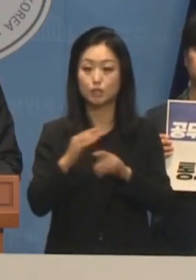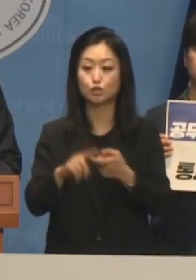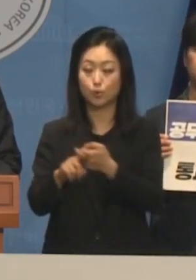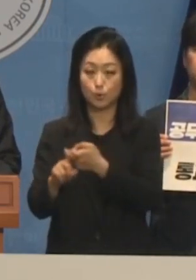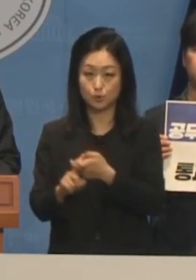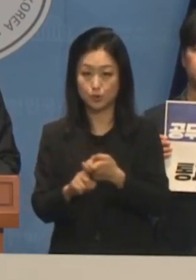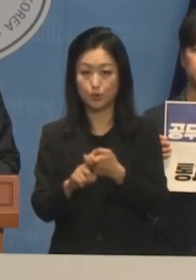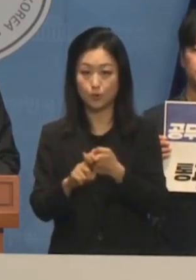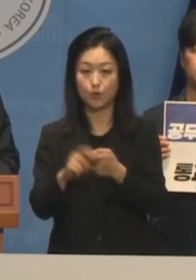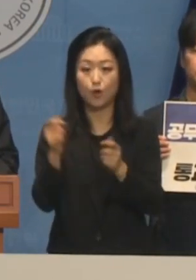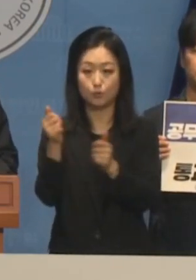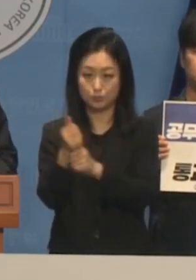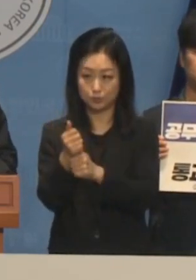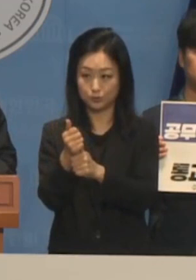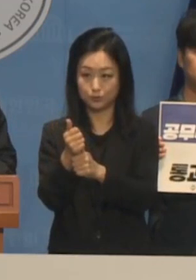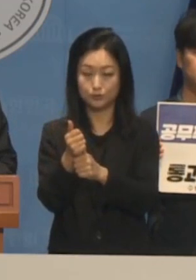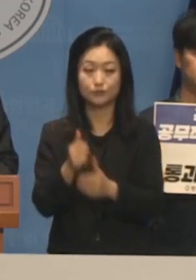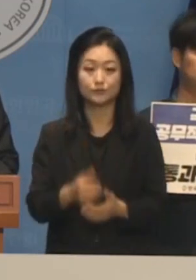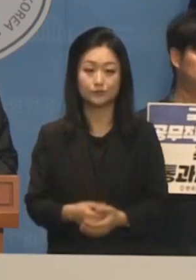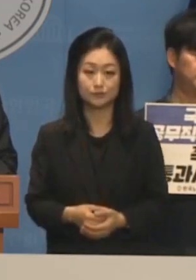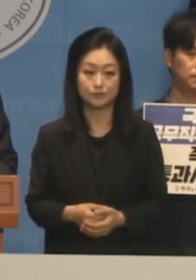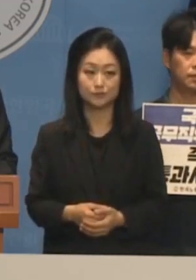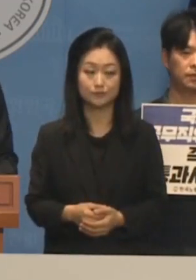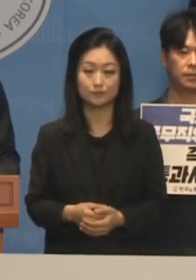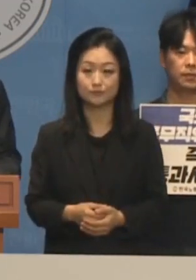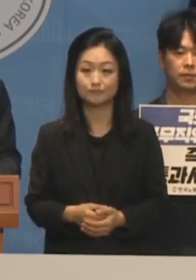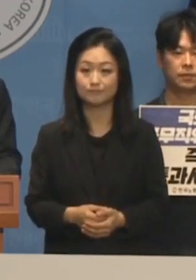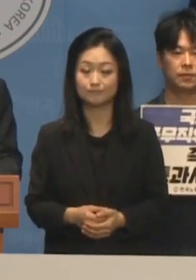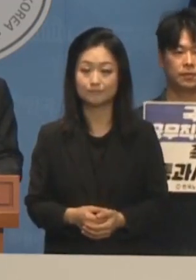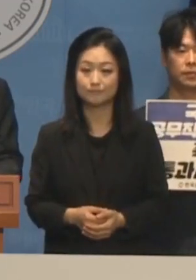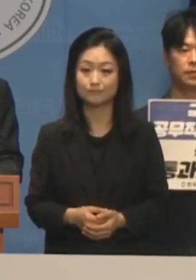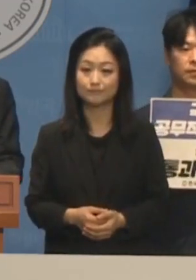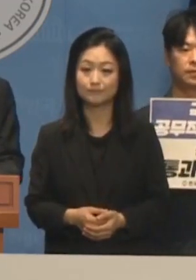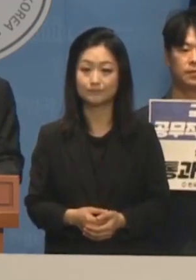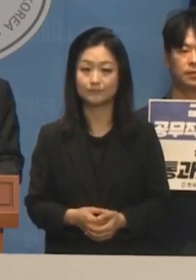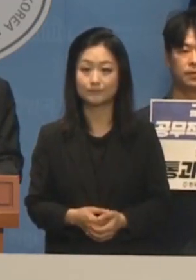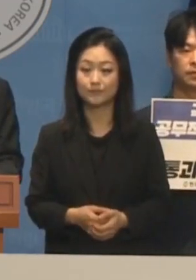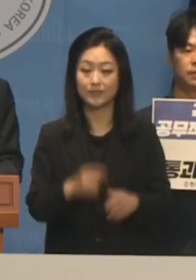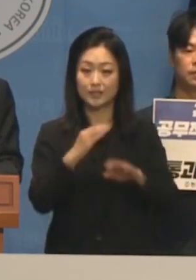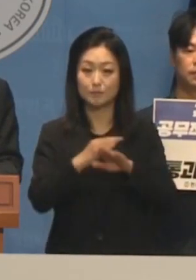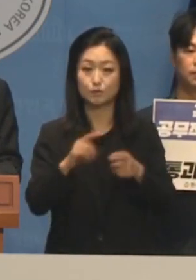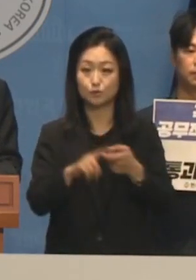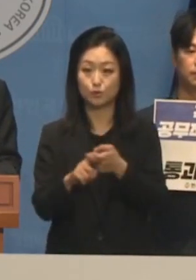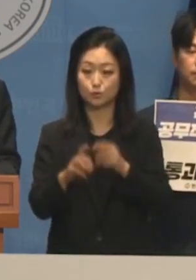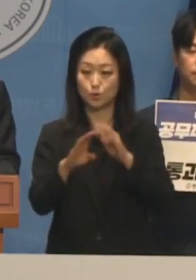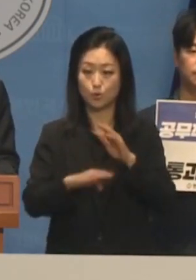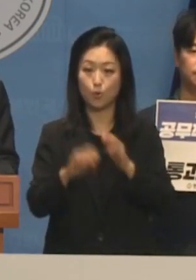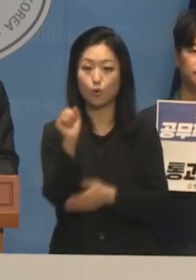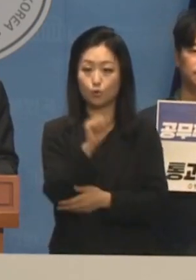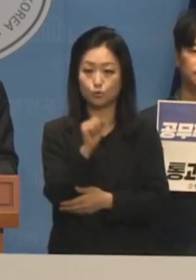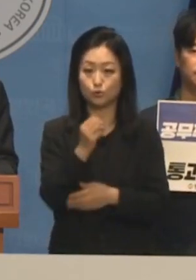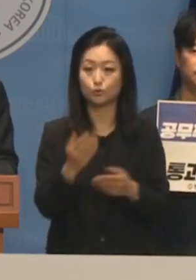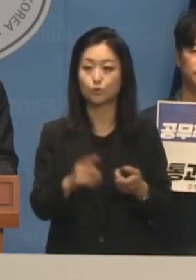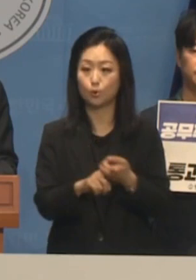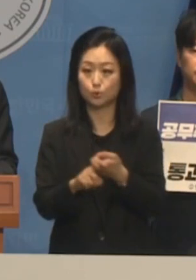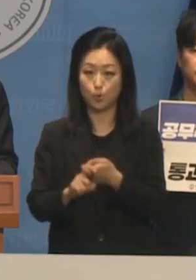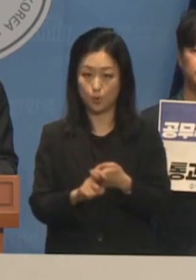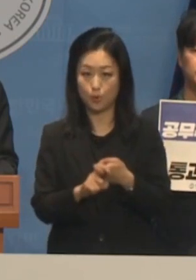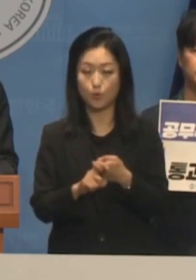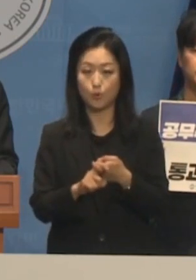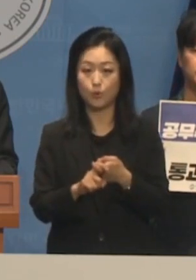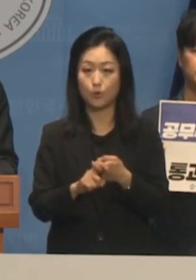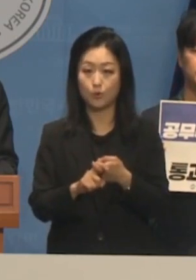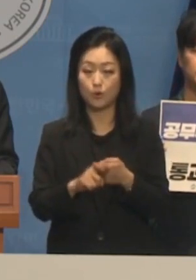이태한 수석부위원장님 함께해 주셨습니다. 반갑습니다. 그리고 민주노총 공공운수노조